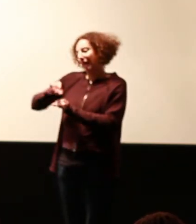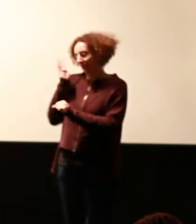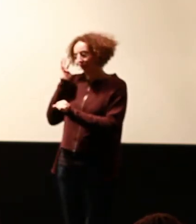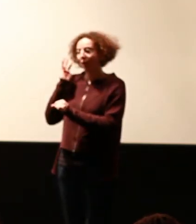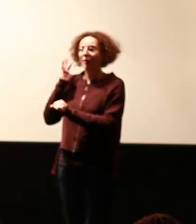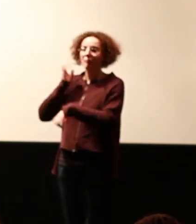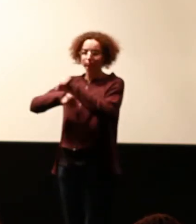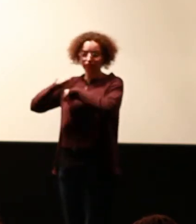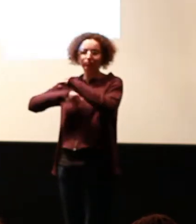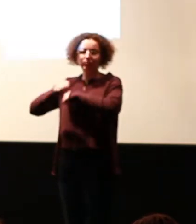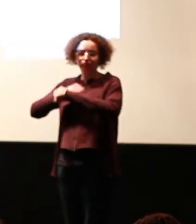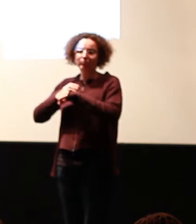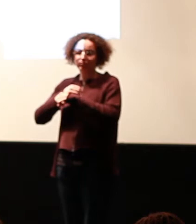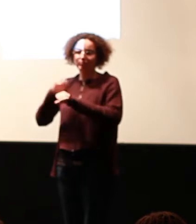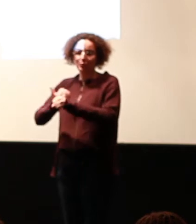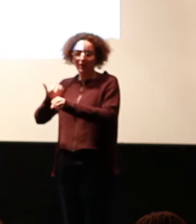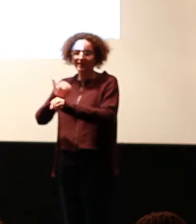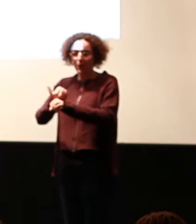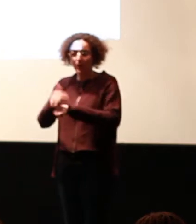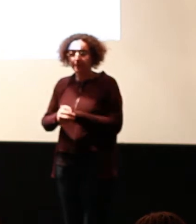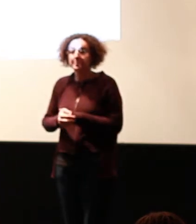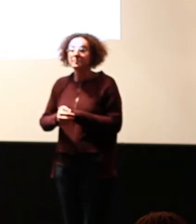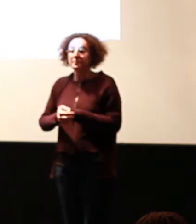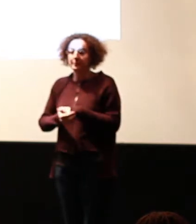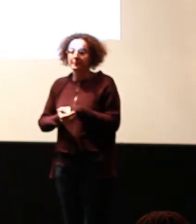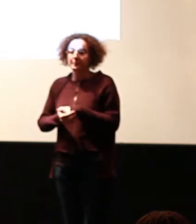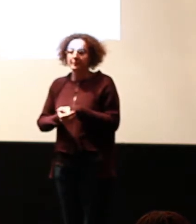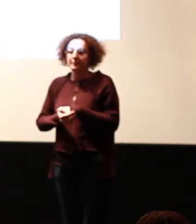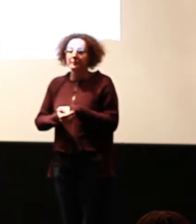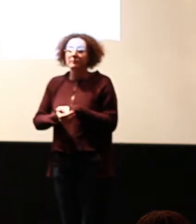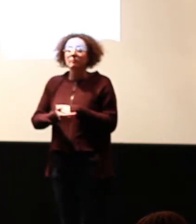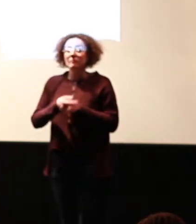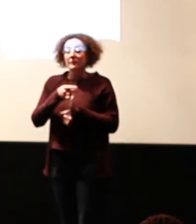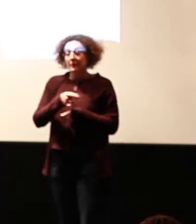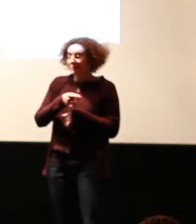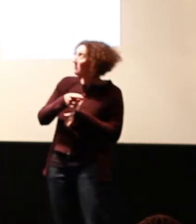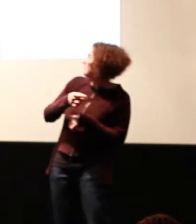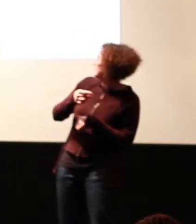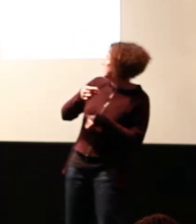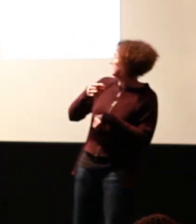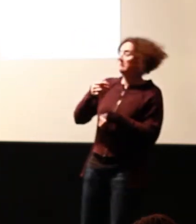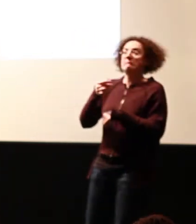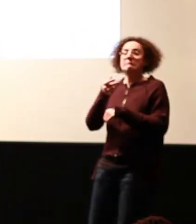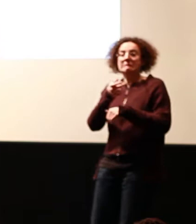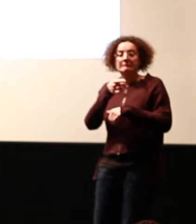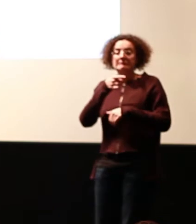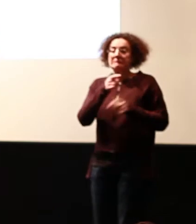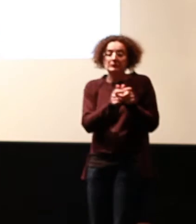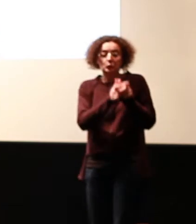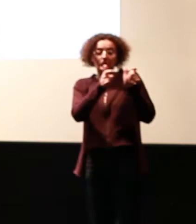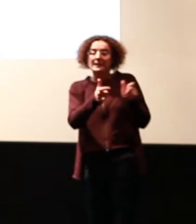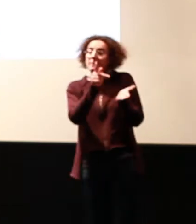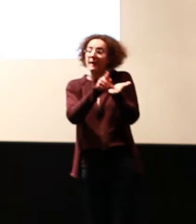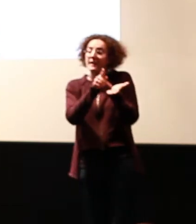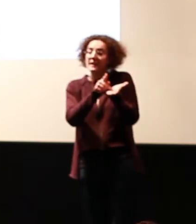de séance, qu'on a accéléré grâce à Jean-Louis Lamaison de Nice Fellow, qui est une société qui est à